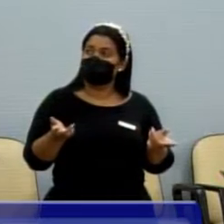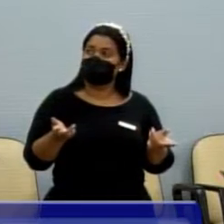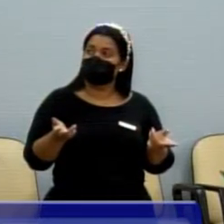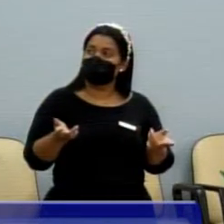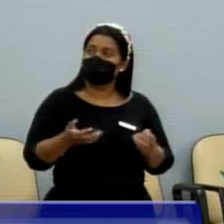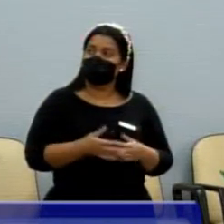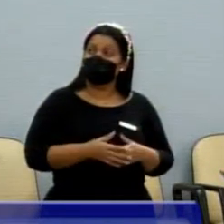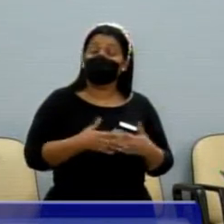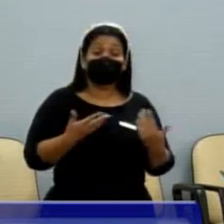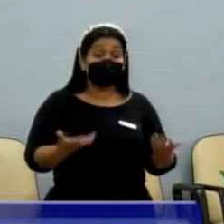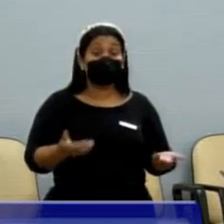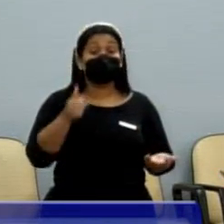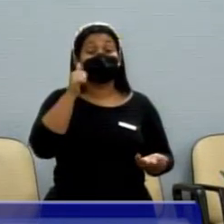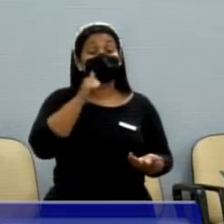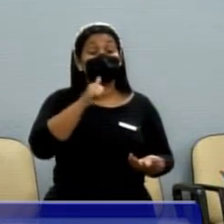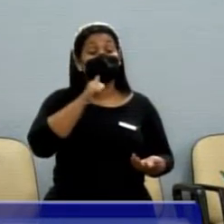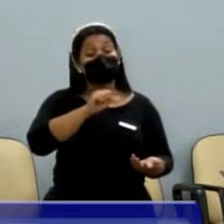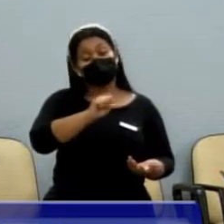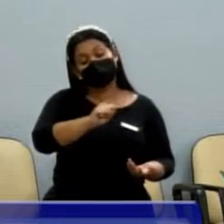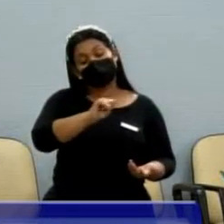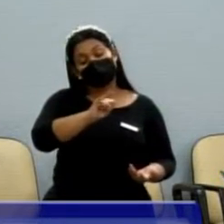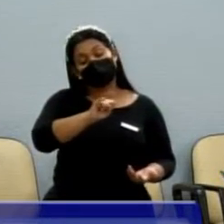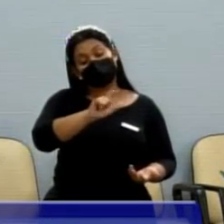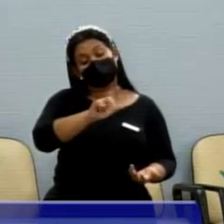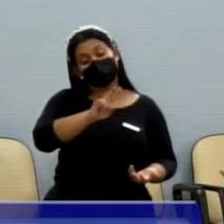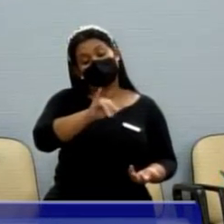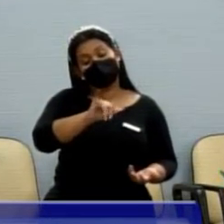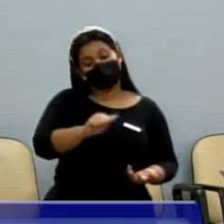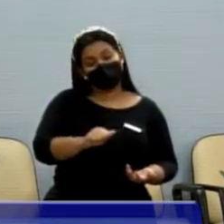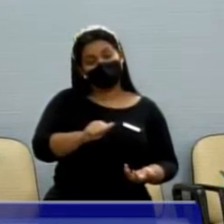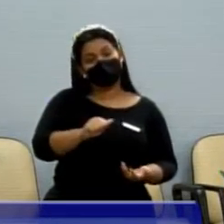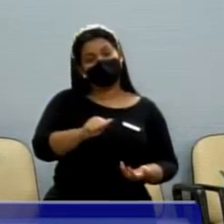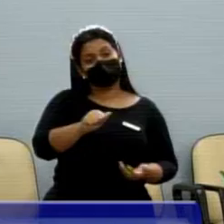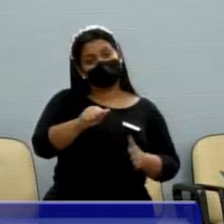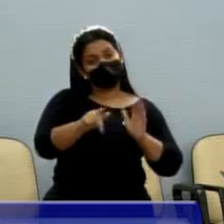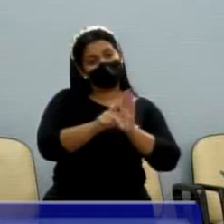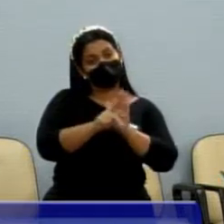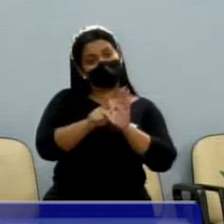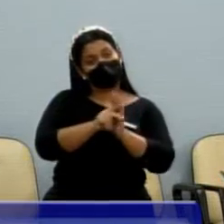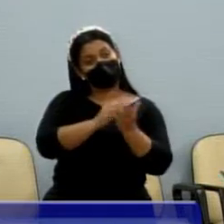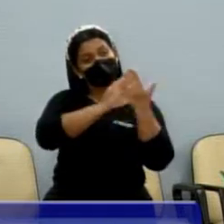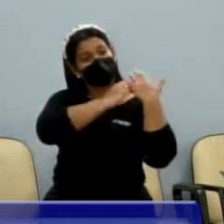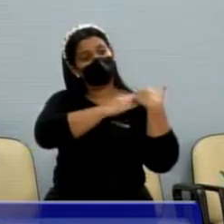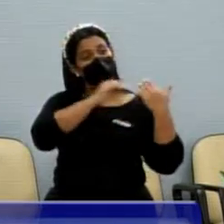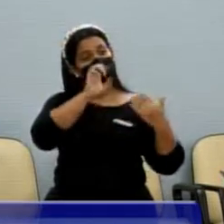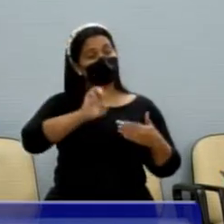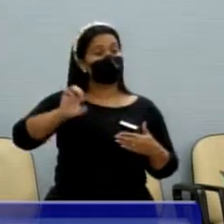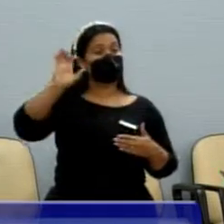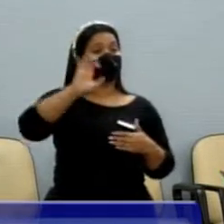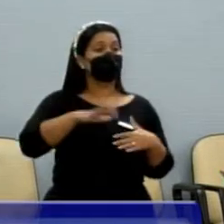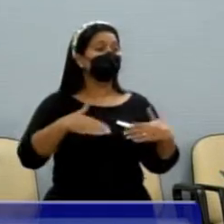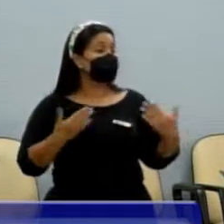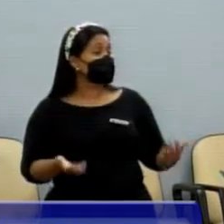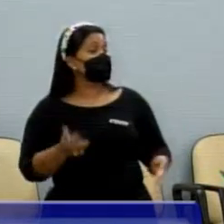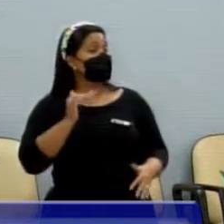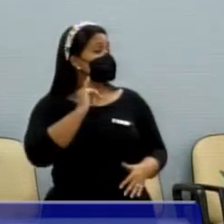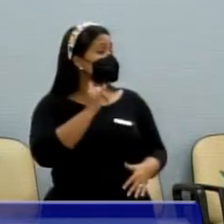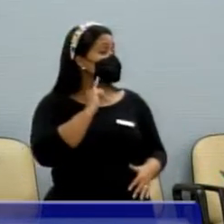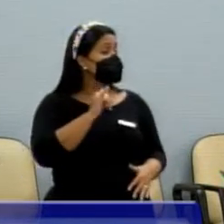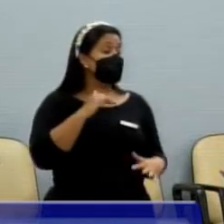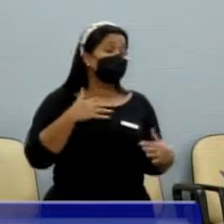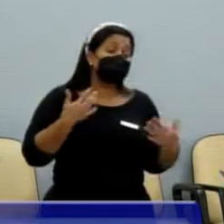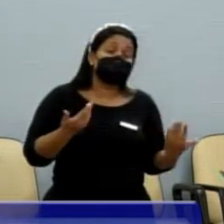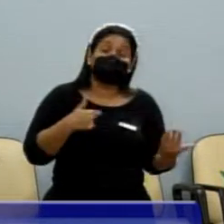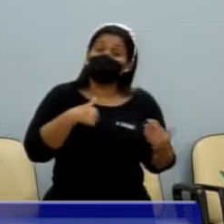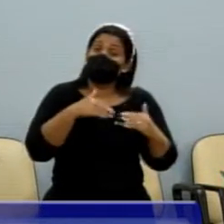plataforma que a Silvia Silvia storch da do estado a fala sair que eu não